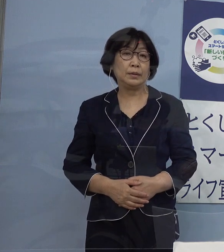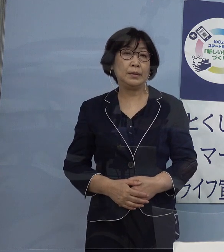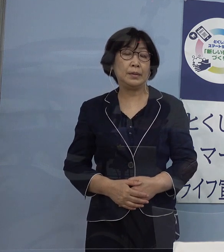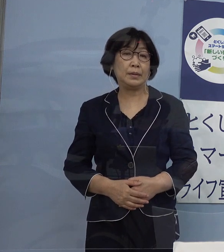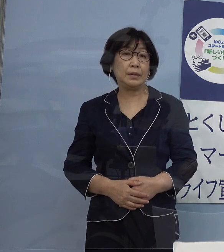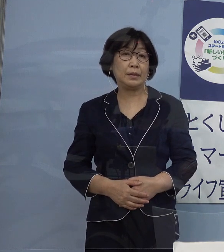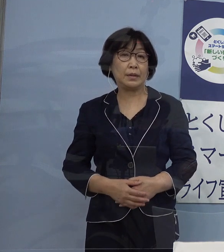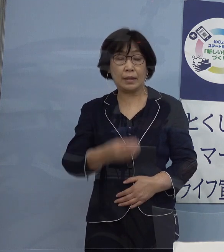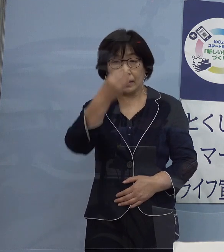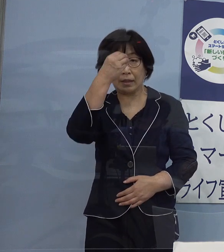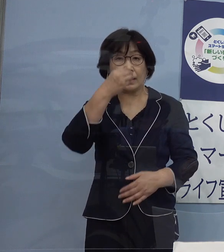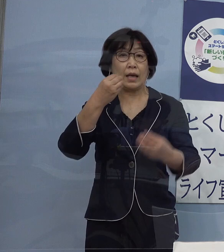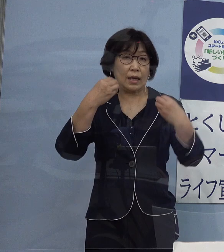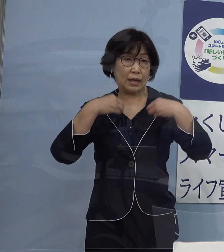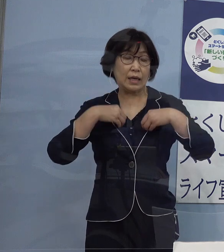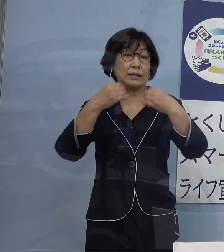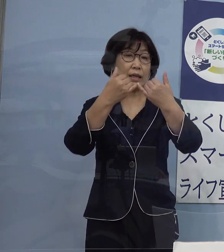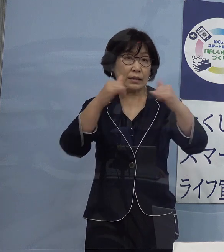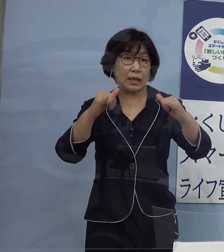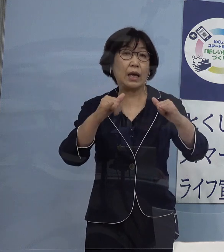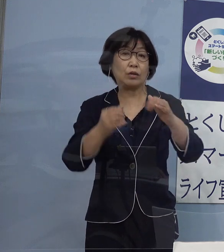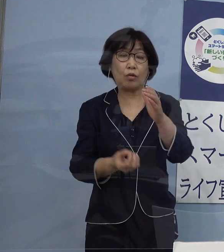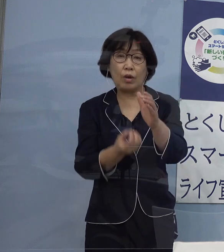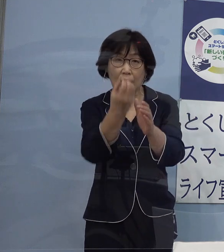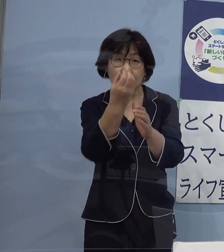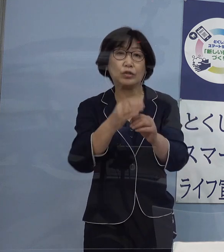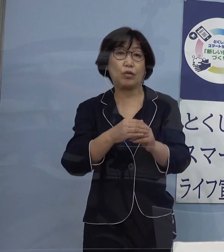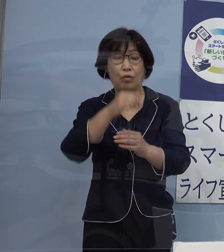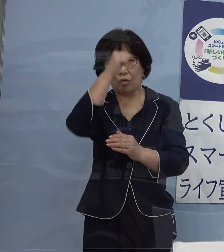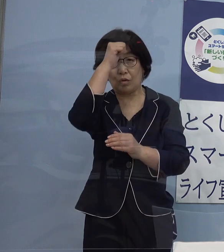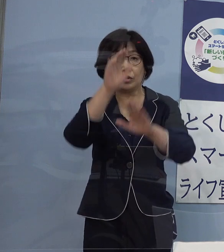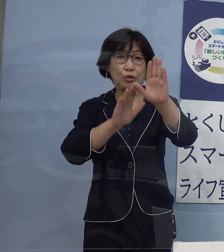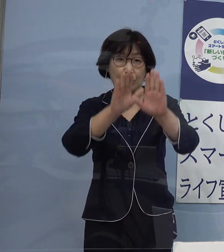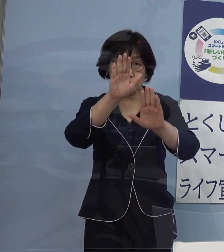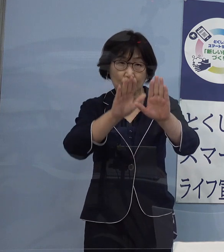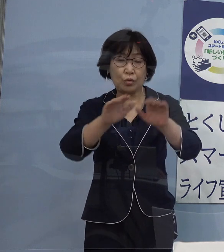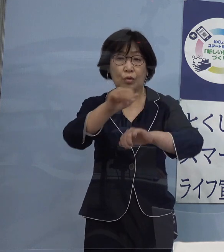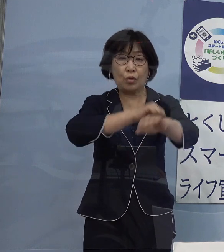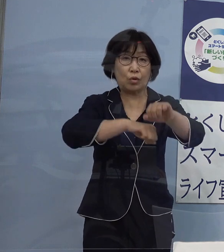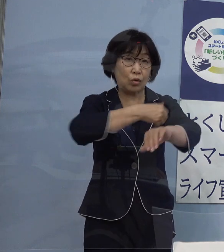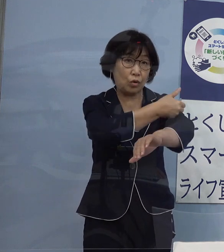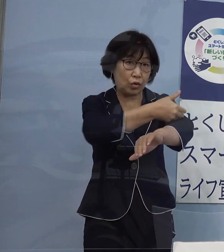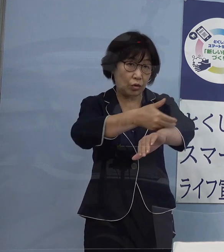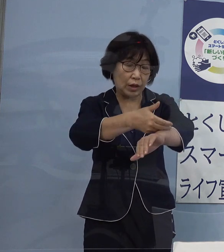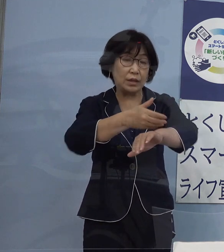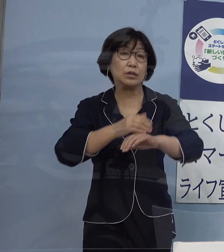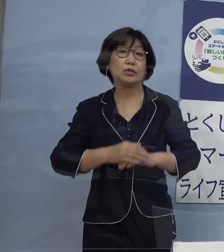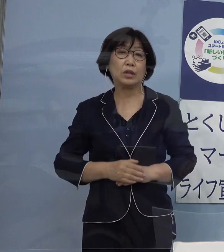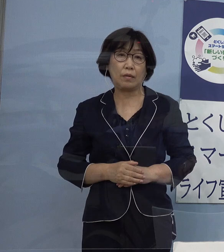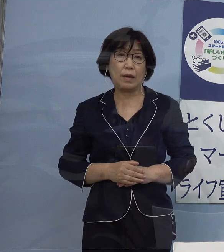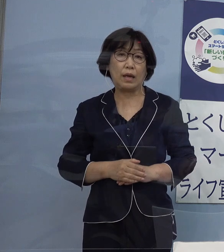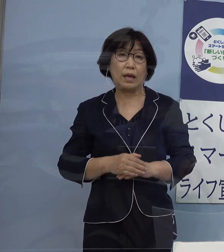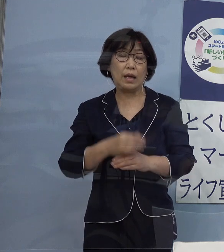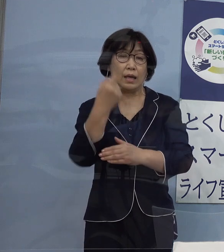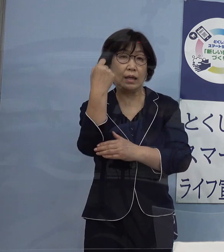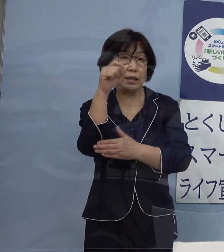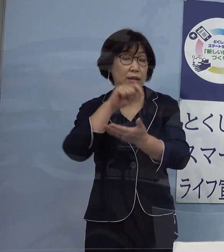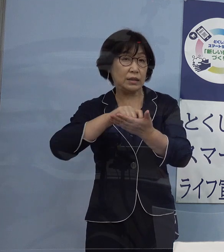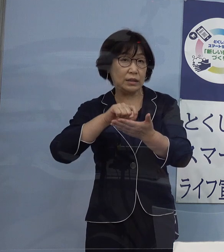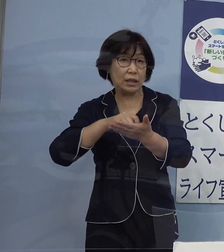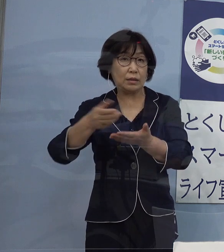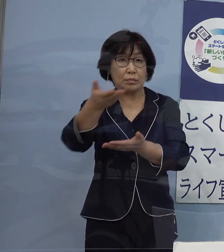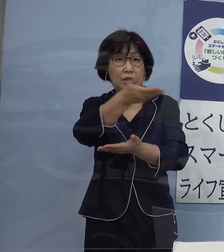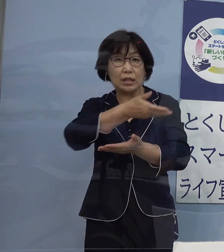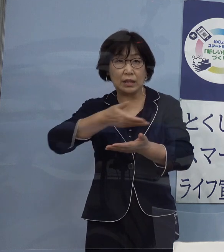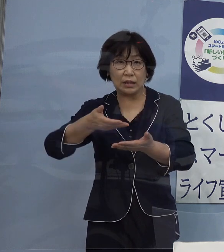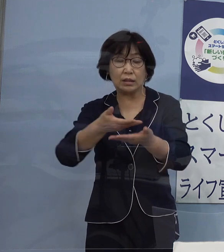感染者の発症日、症状、行動歴については記者の皆様方のお手元